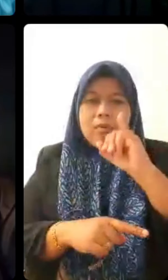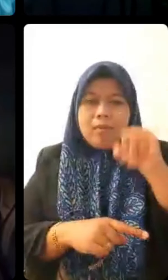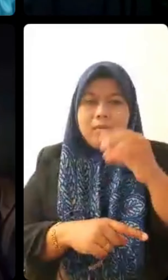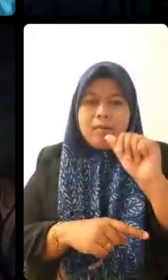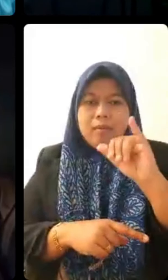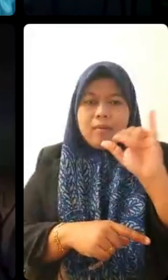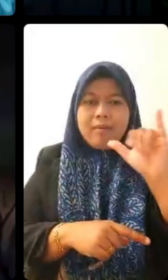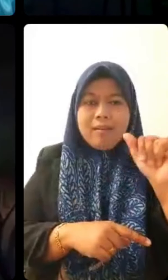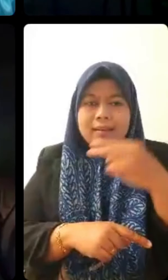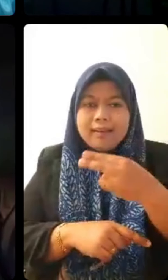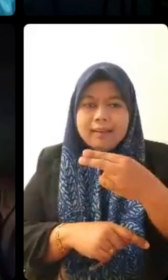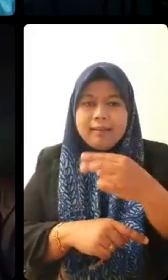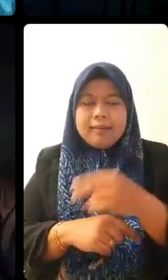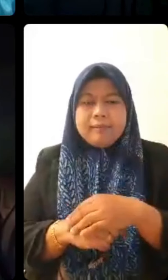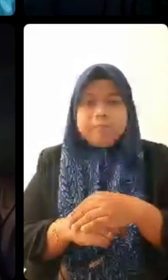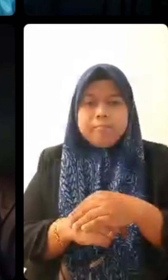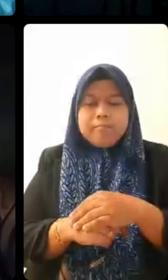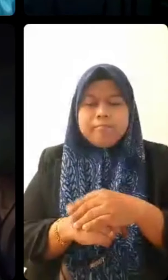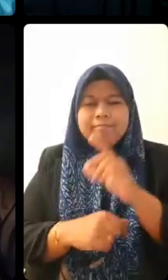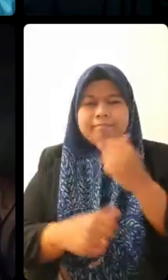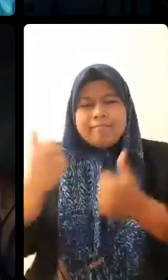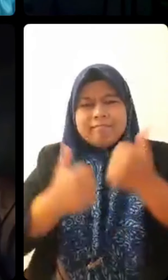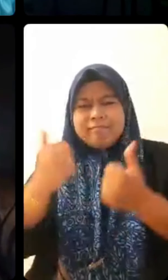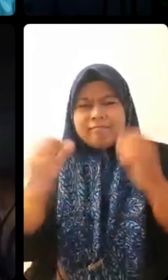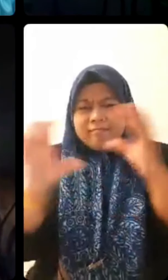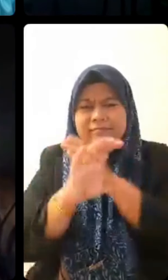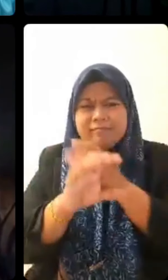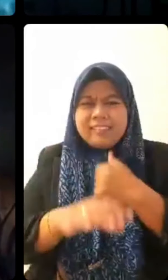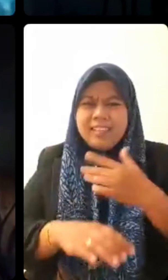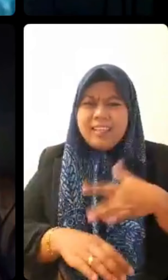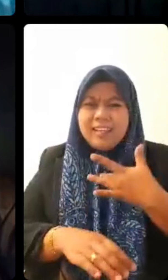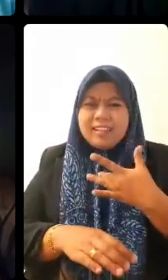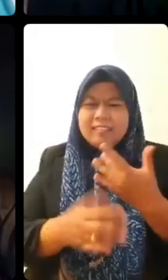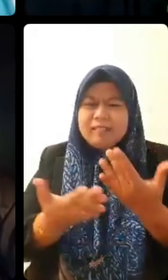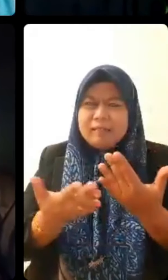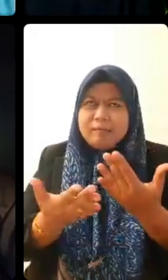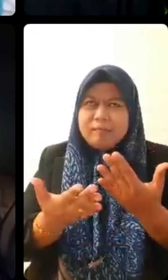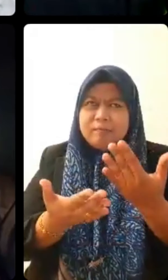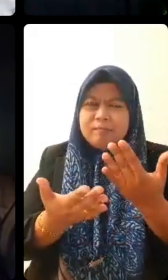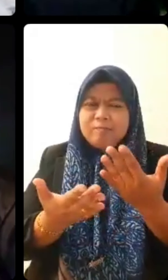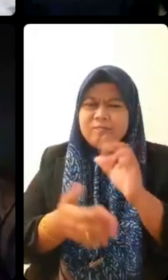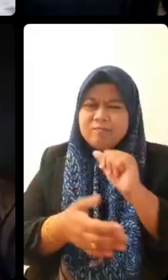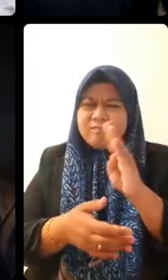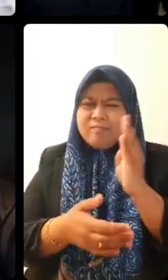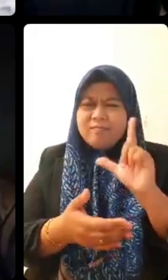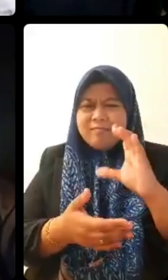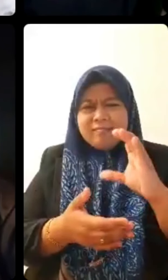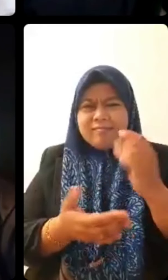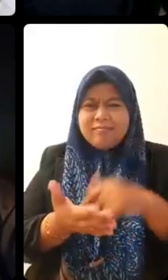Okey. Yang mana lagi mencabar? Saya rasa huruf ABC lagi mencabar kot. Sebab saya pernah